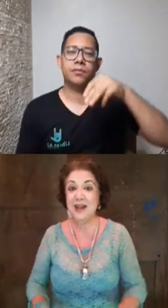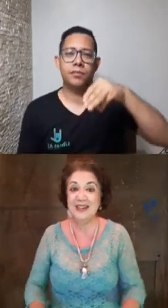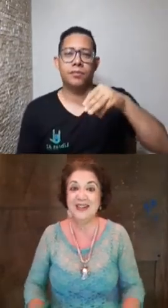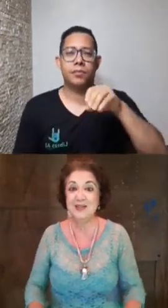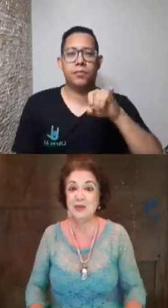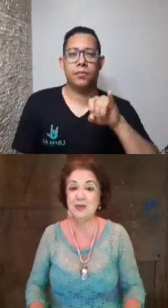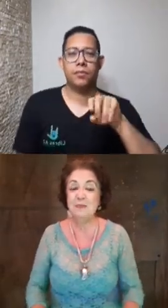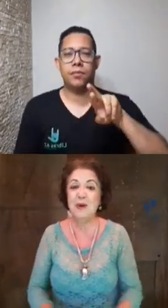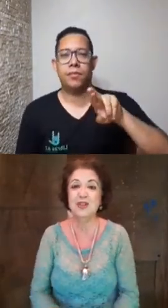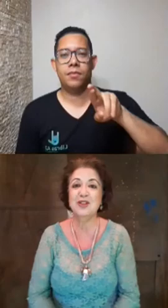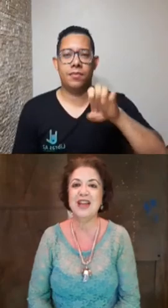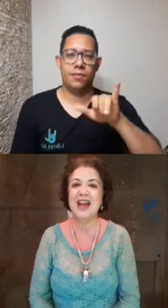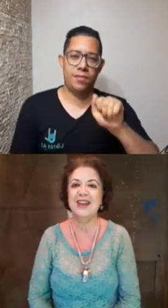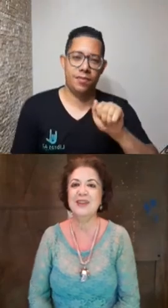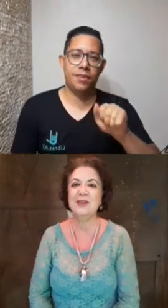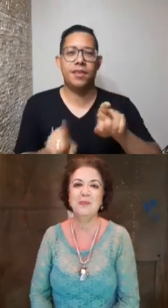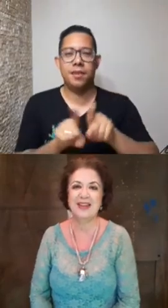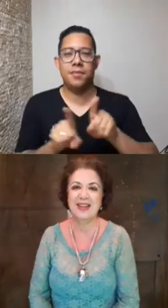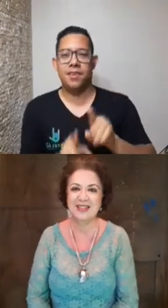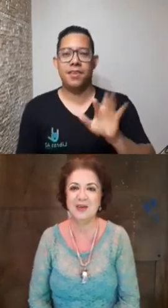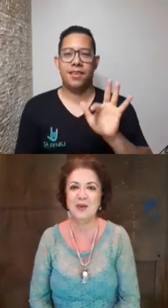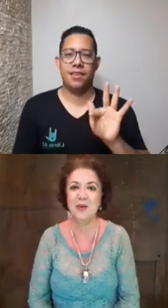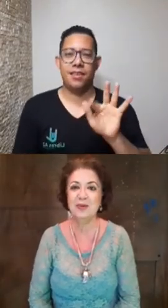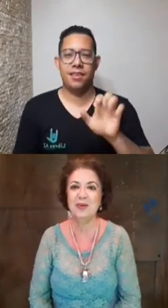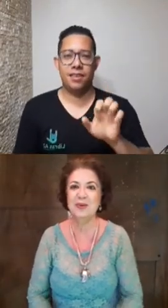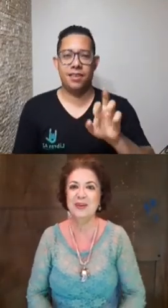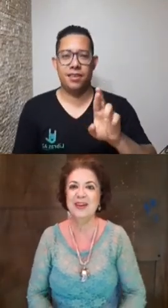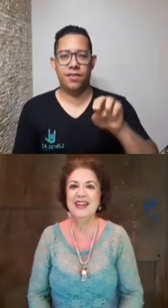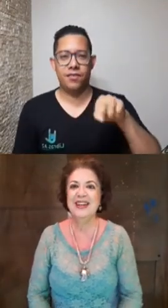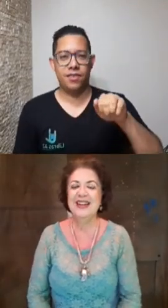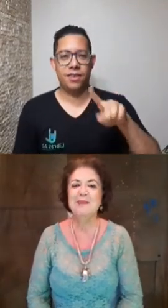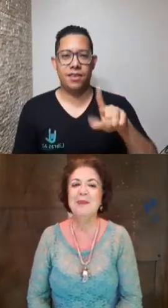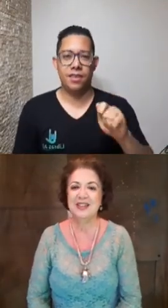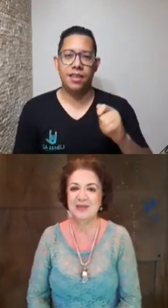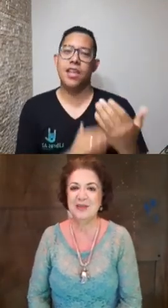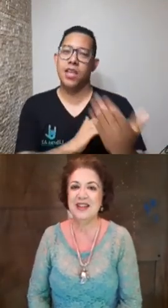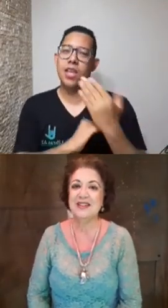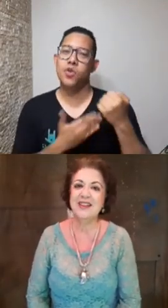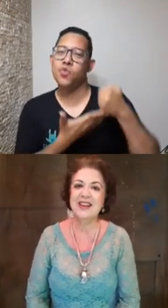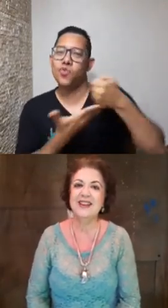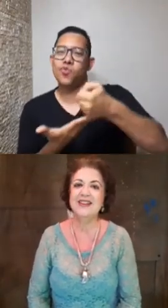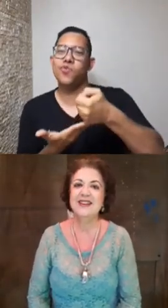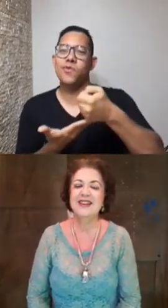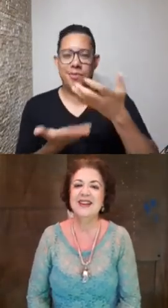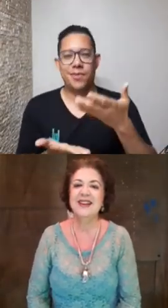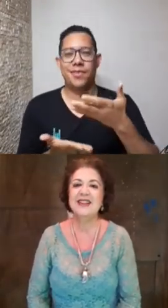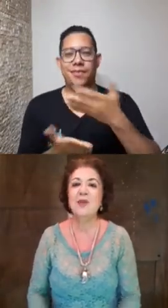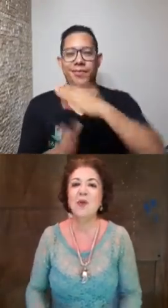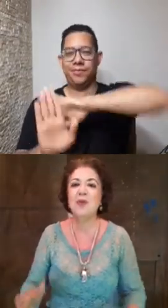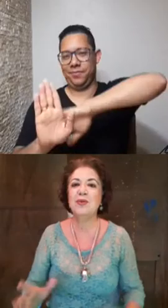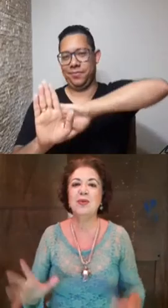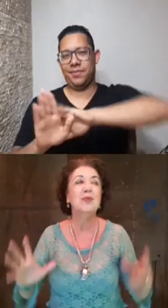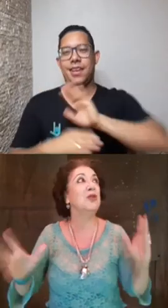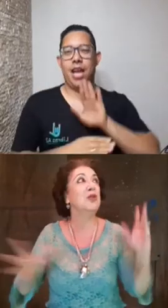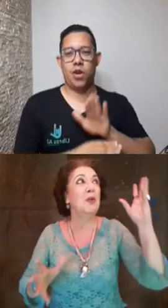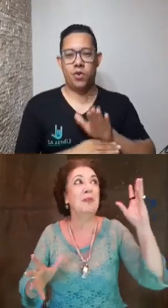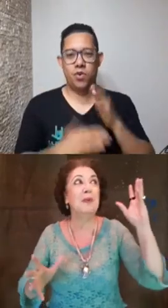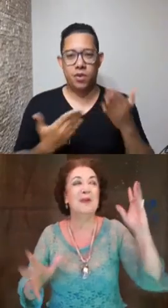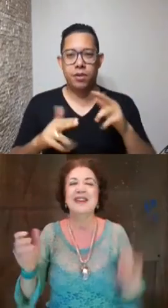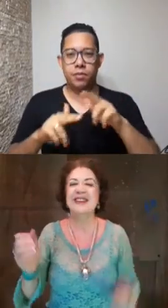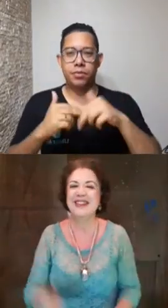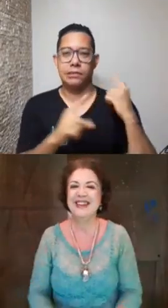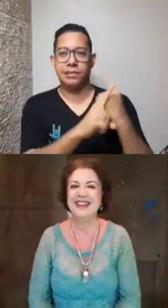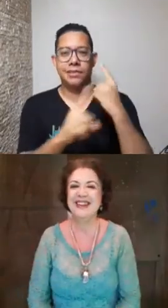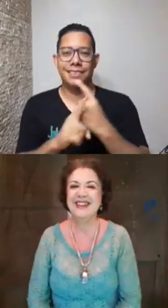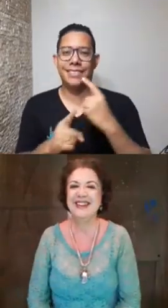estão ali no suporte técnico para que esse encontro possa acontecer. Esse encontro